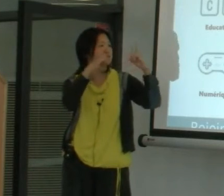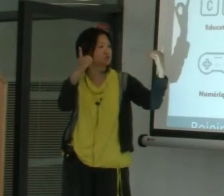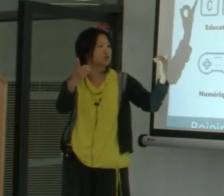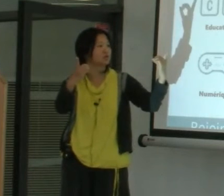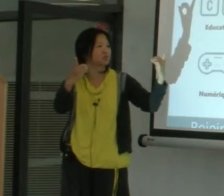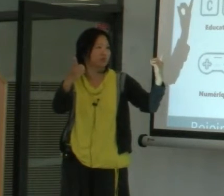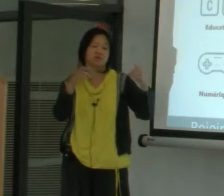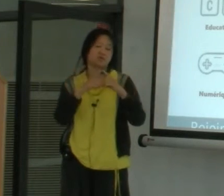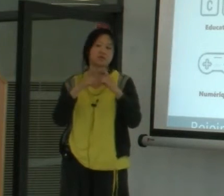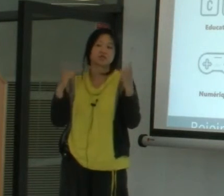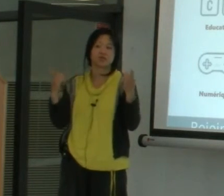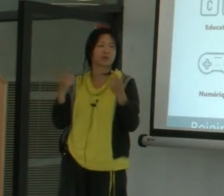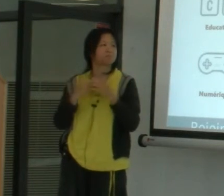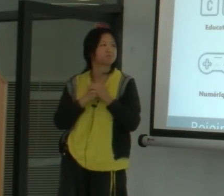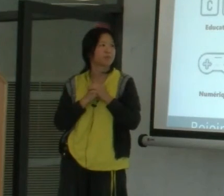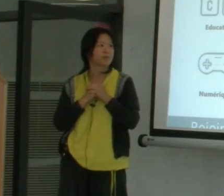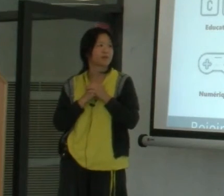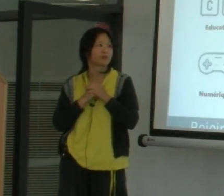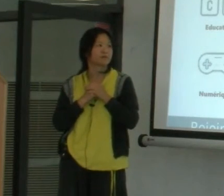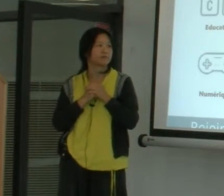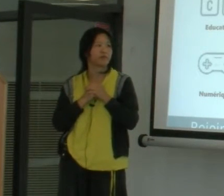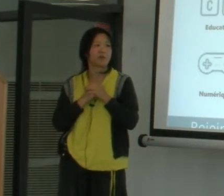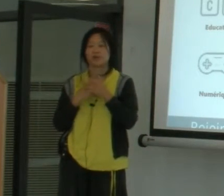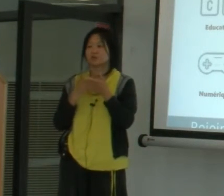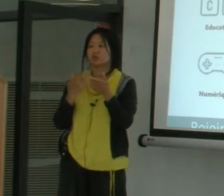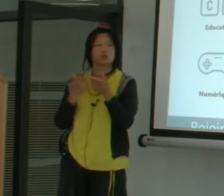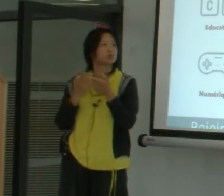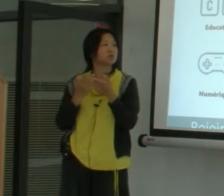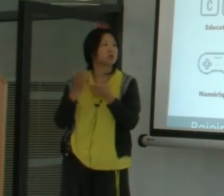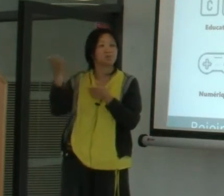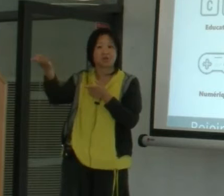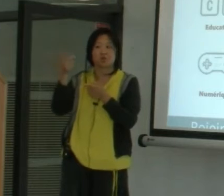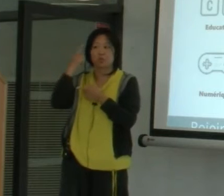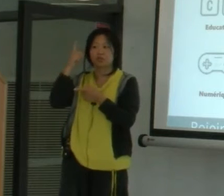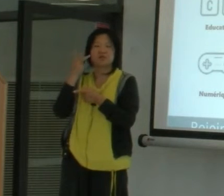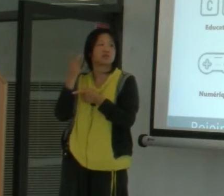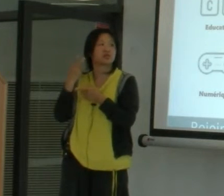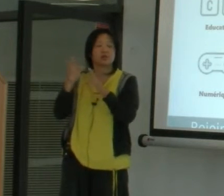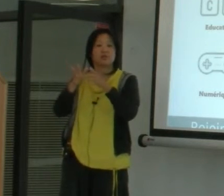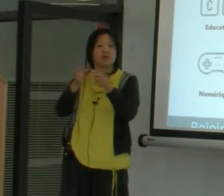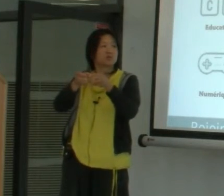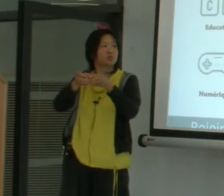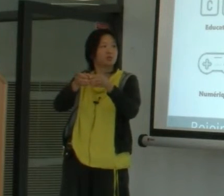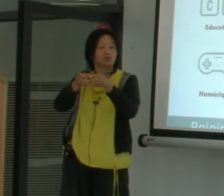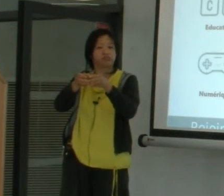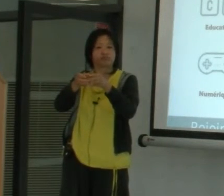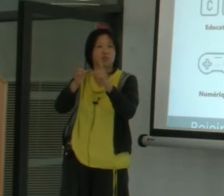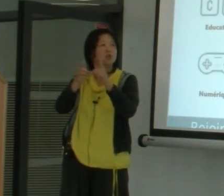C'est un dictionnaire en plus. Oui, c'est un dictionnaire. Voilà, par exemple, oui, parce que pour les entendants, par